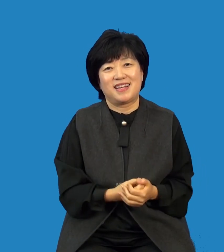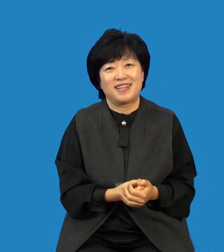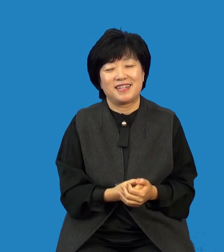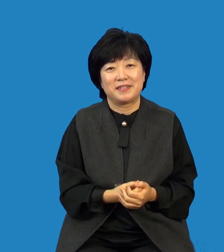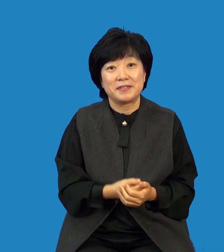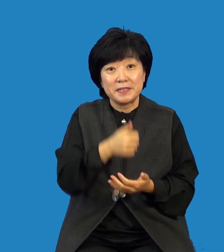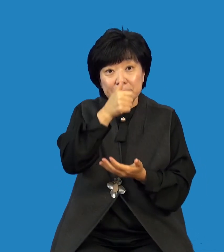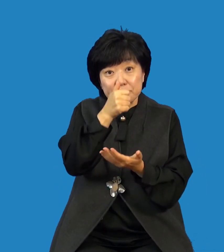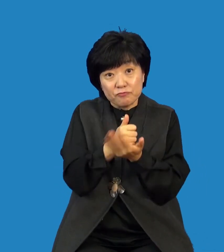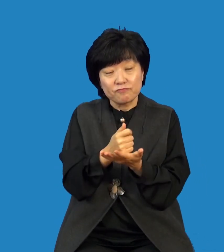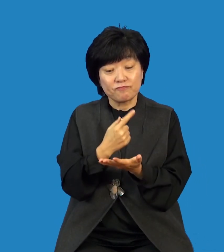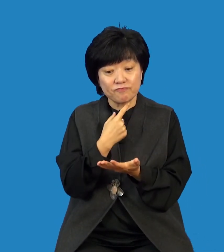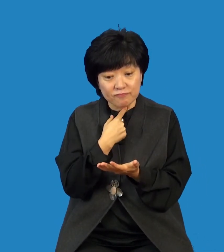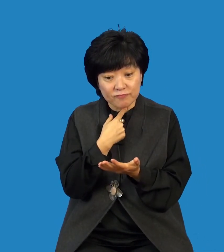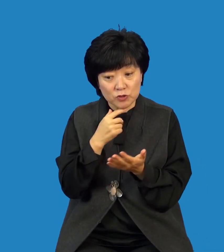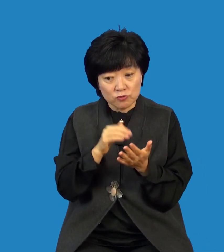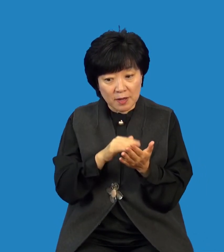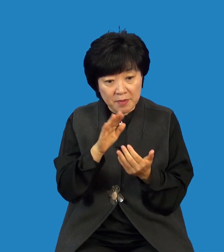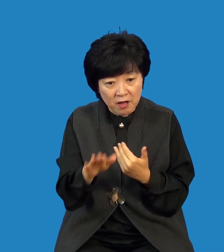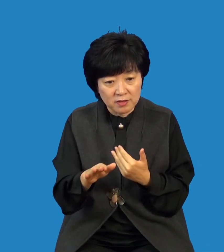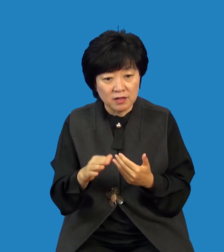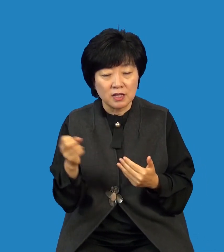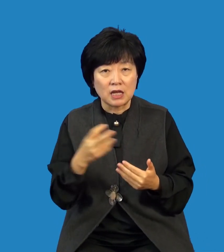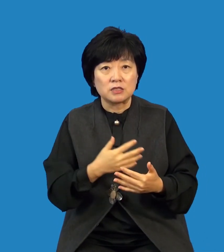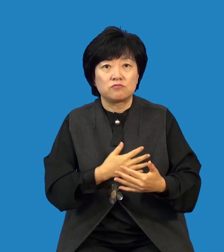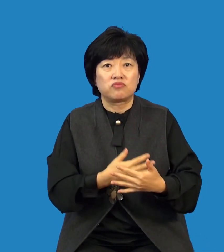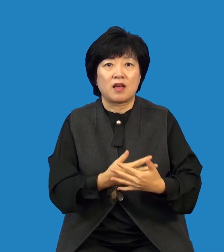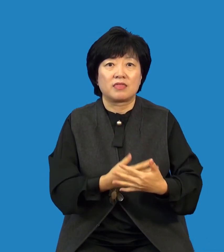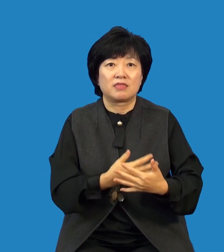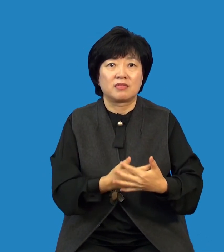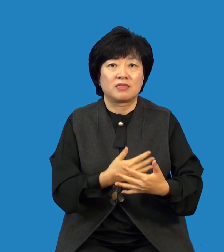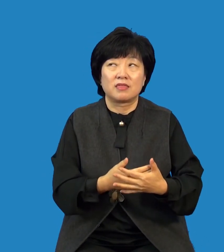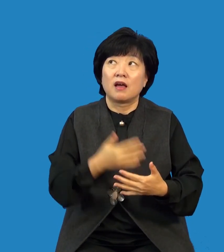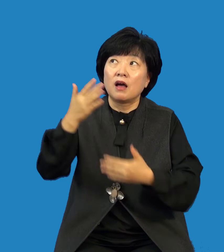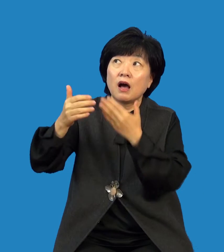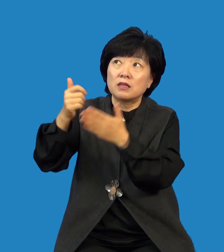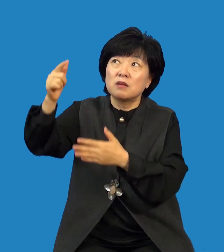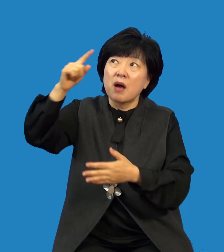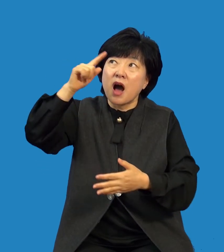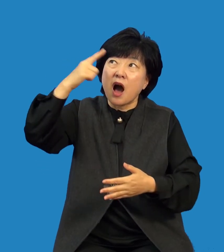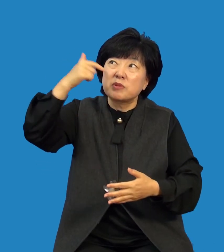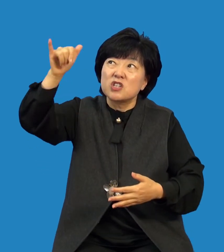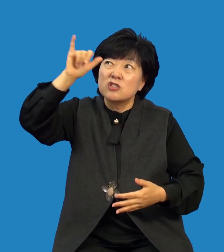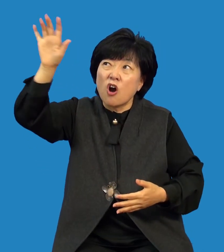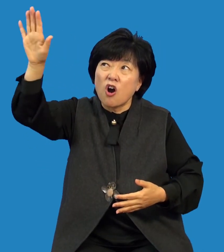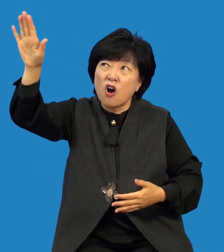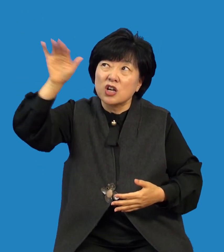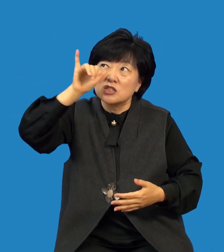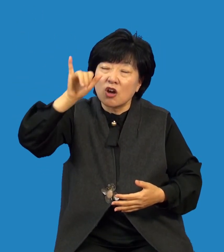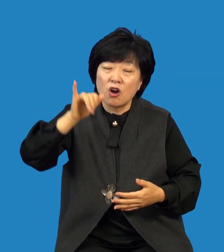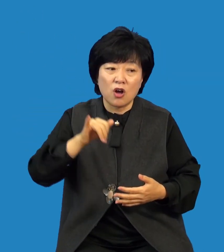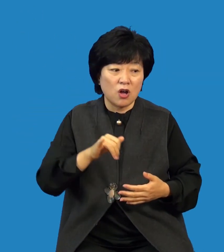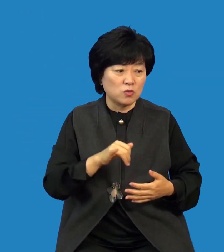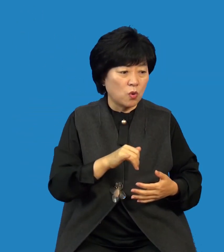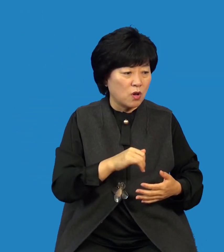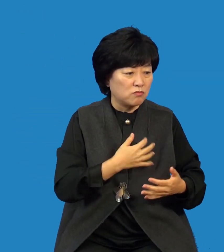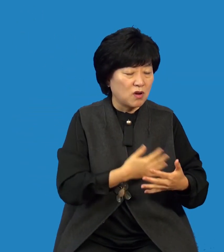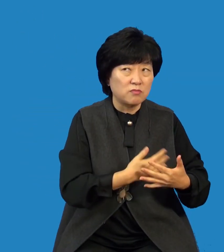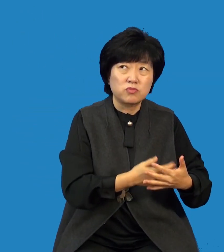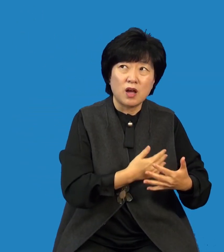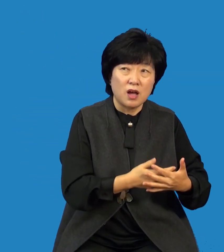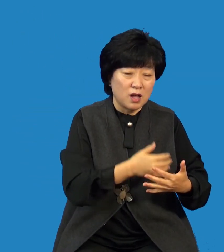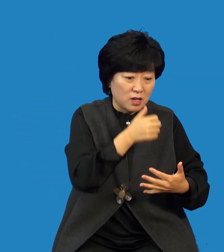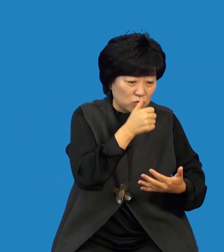죄를 짓게 되면 불안해지기 시작하는 거예요. 아무리 하나님이 계신 것을 믿어도. 여러분, 그런 경험도 있으시죠? 우리가 뭔가를 좀 죄를